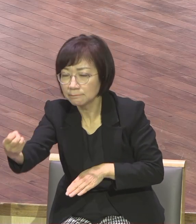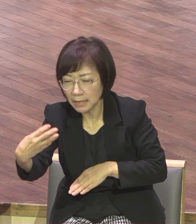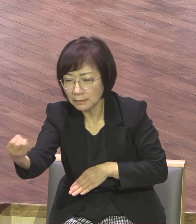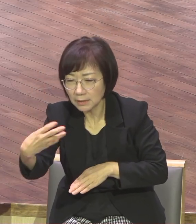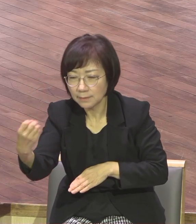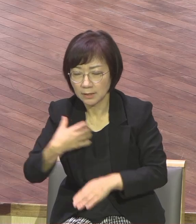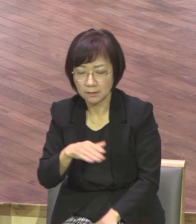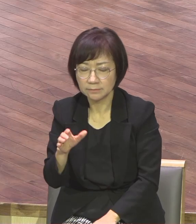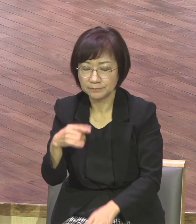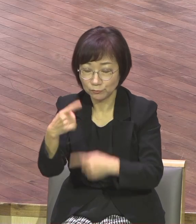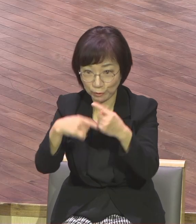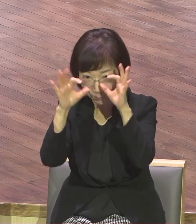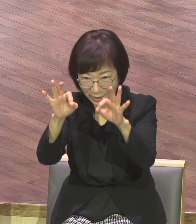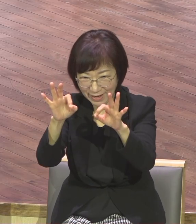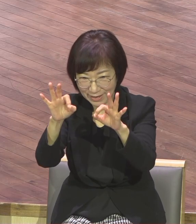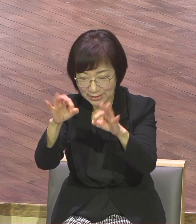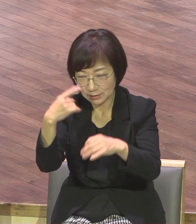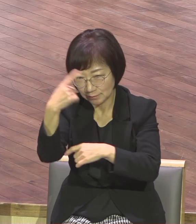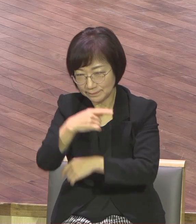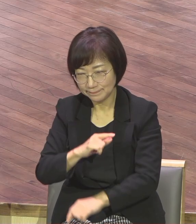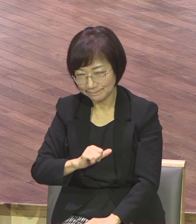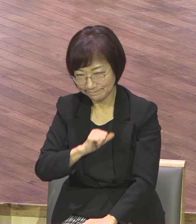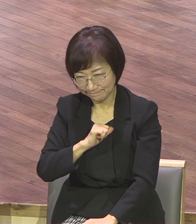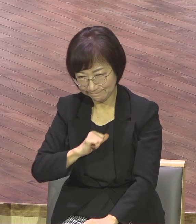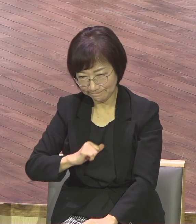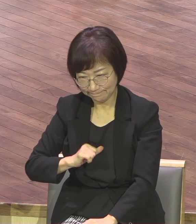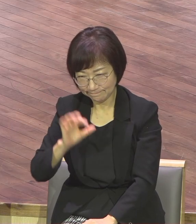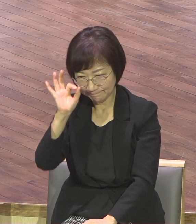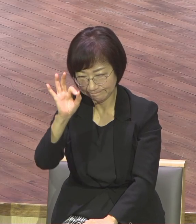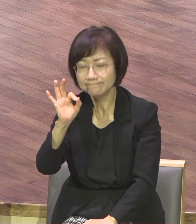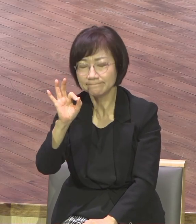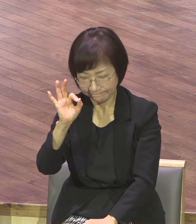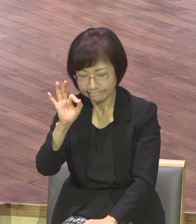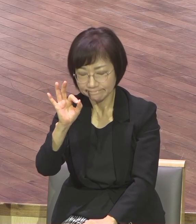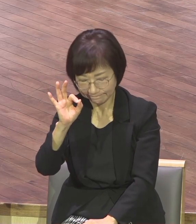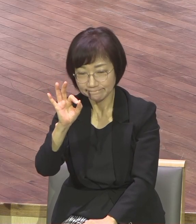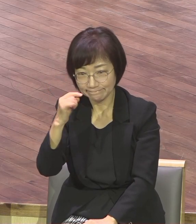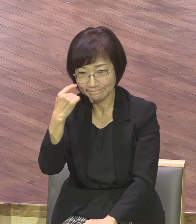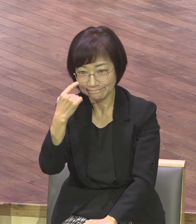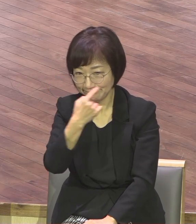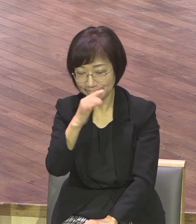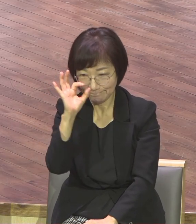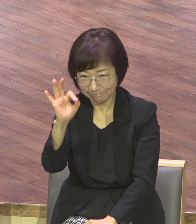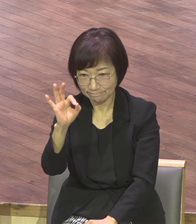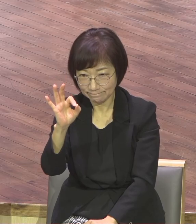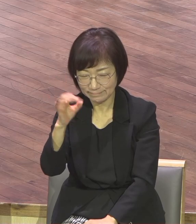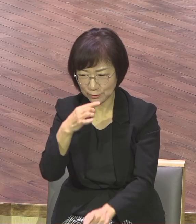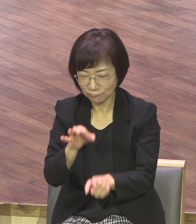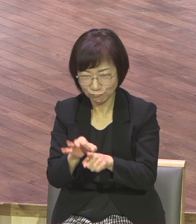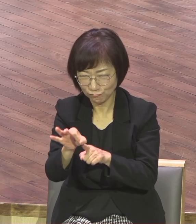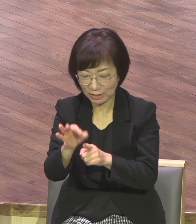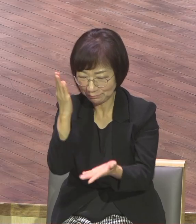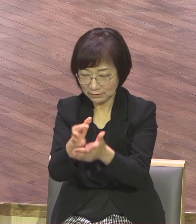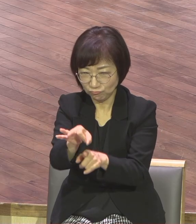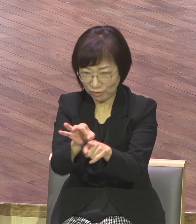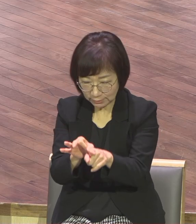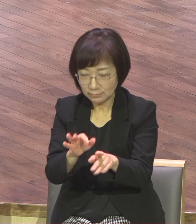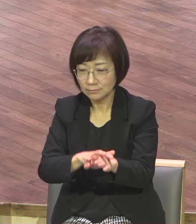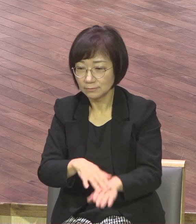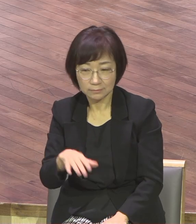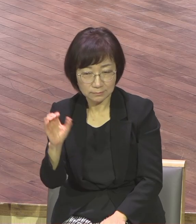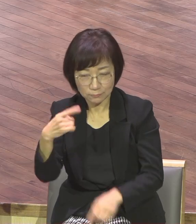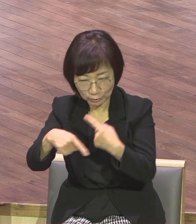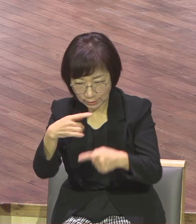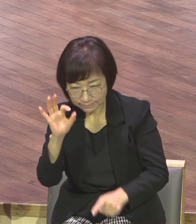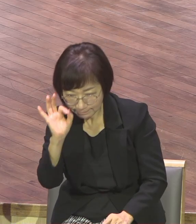하게 하시라고 이렇게 하게 그렇게 인도를 하면 자기가 말을 하면서 치유가 되고 또 회복이 될 수가 있다라는